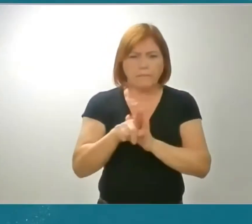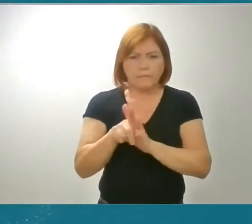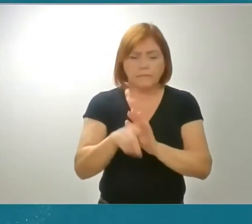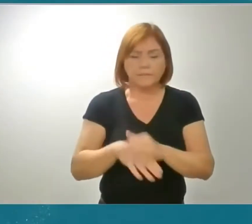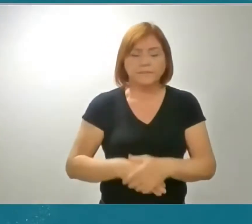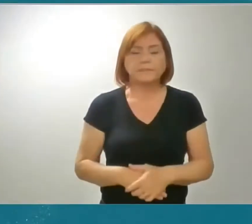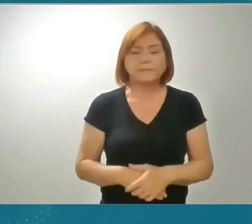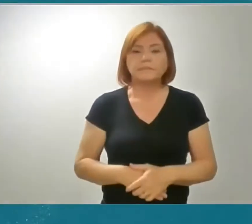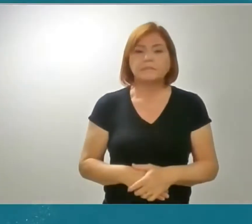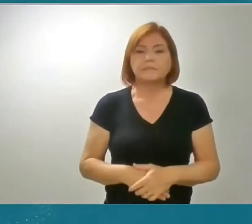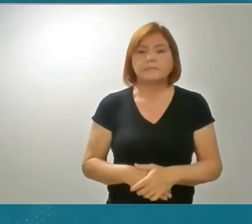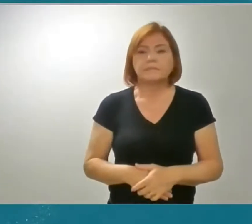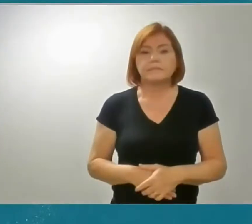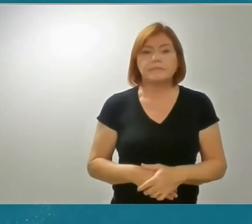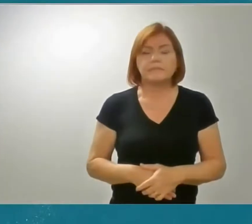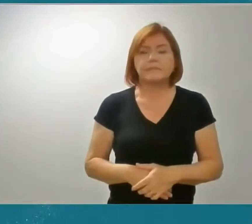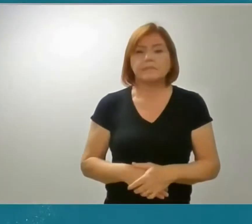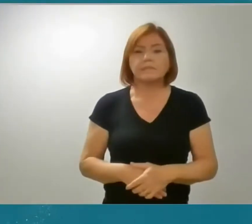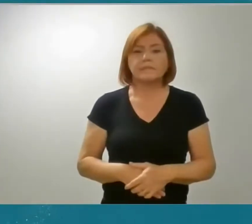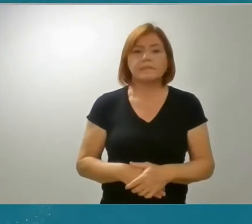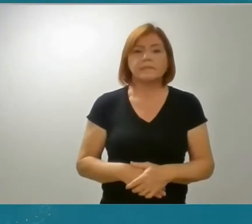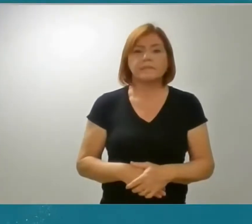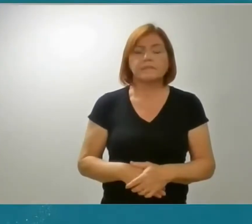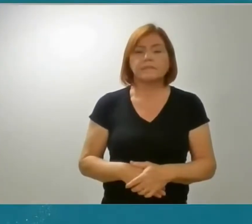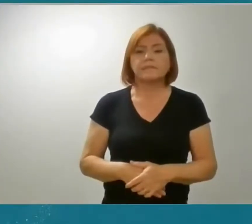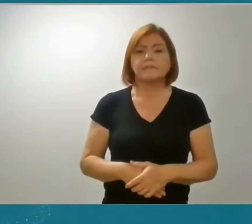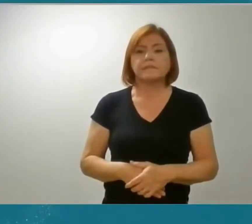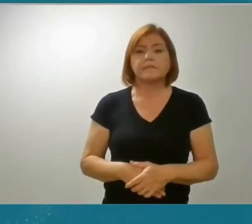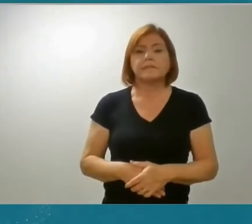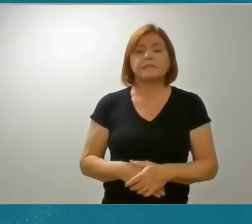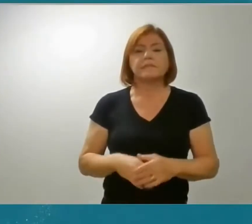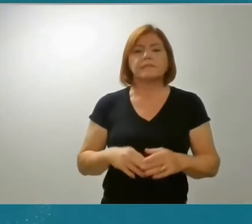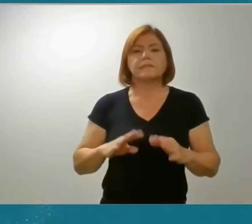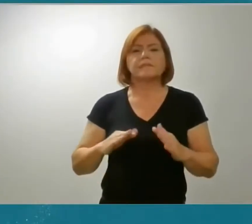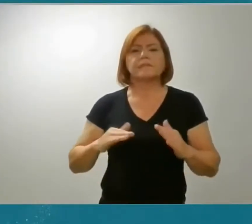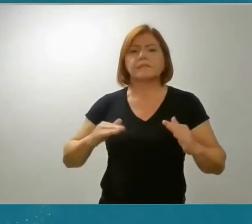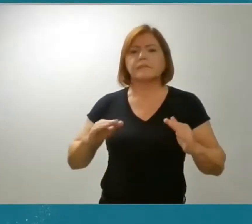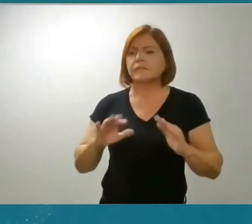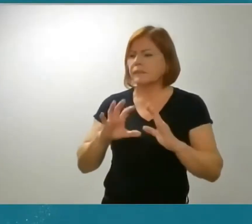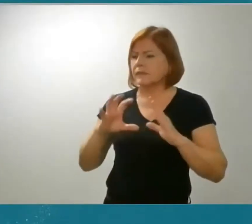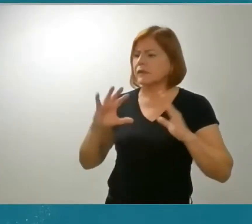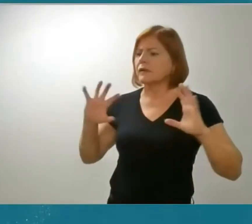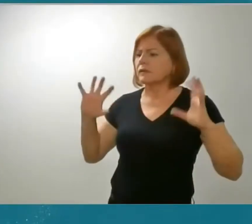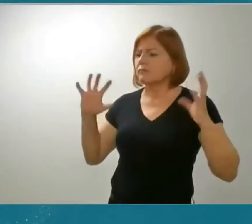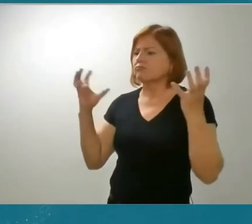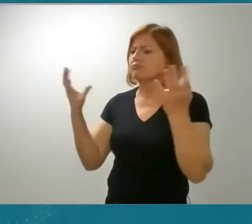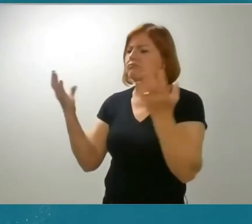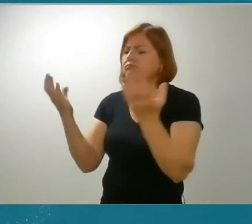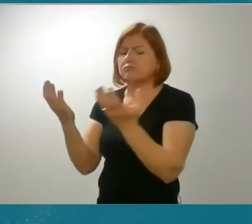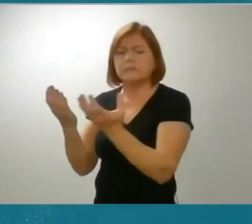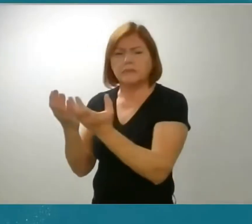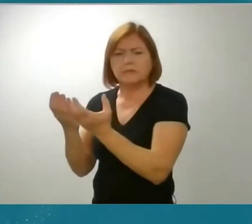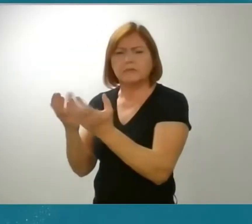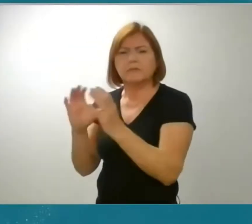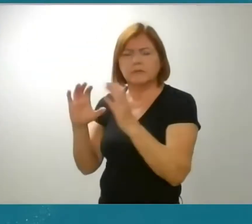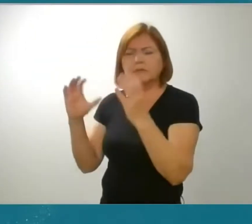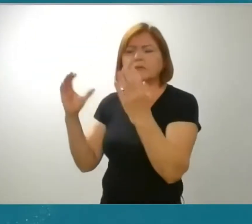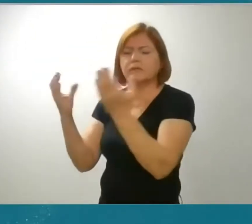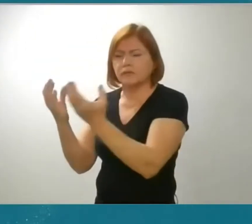púrpura. Nas assembleias à porta da cidade, onde seu marido toma assento entre